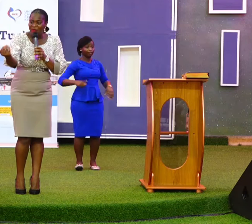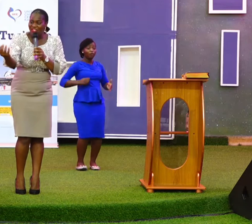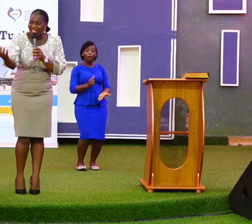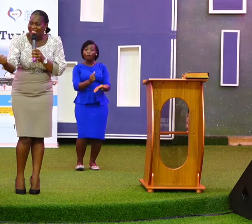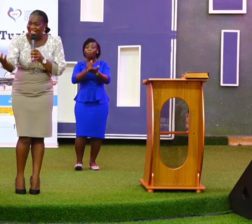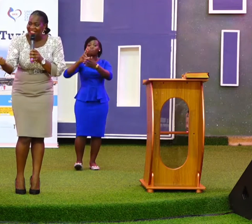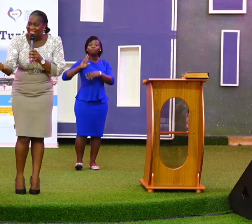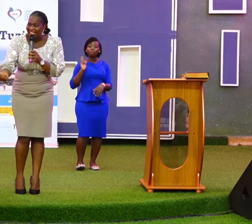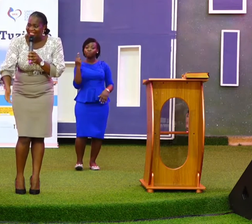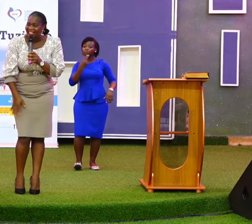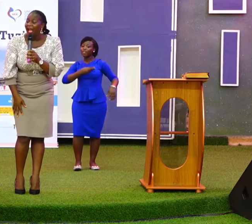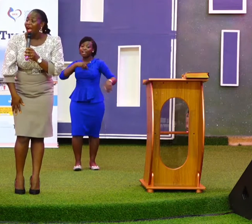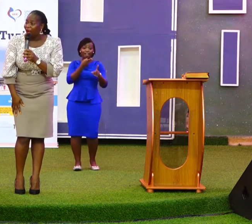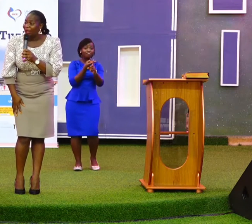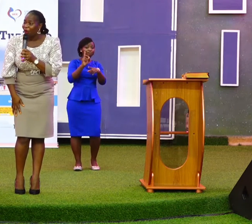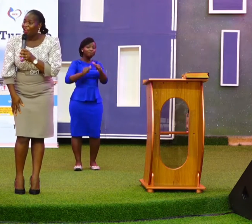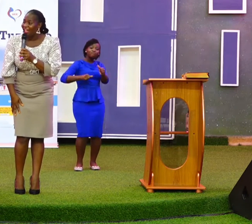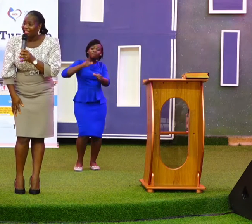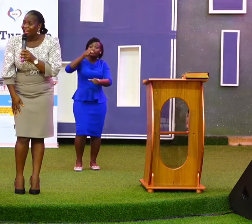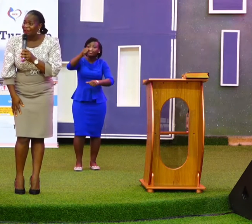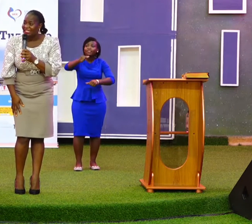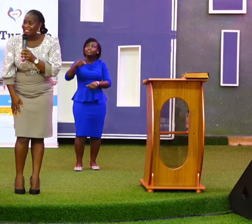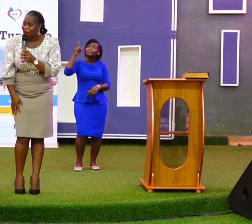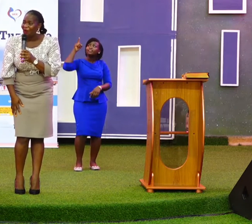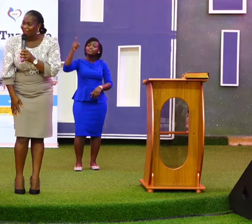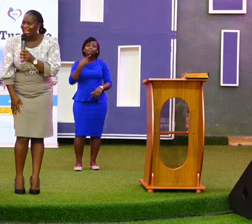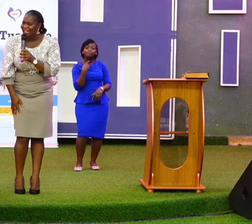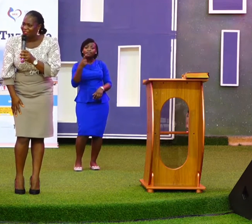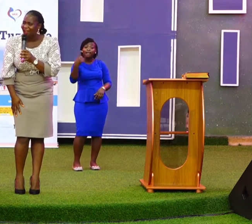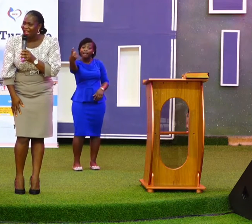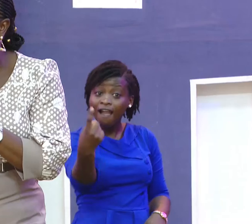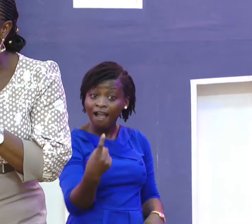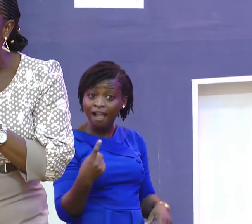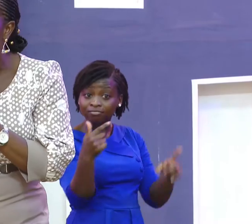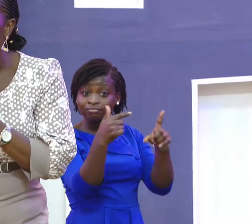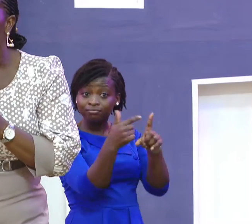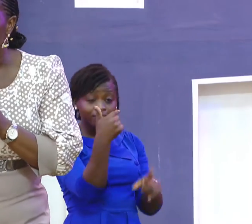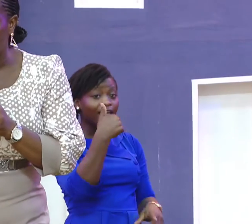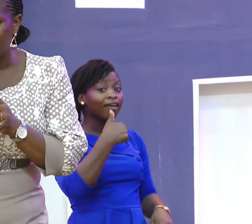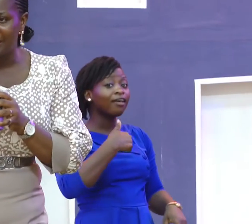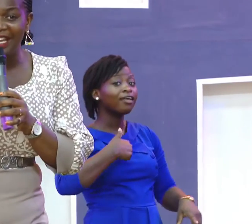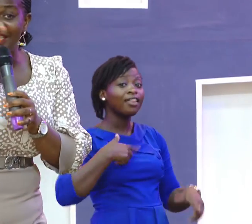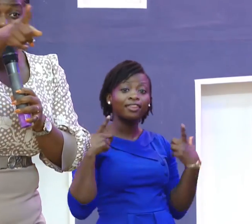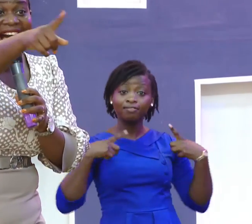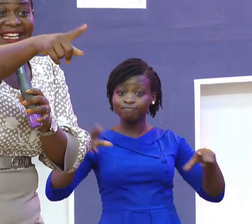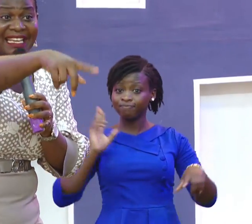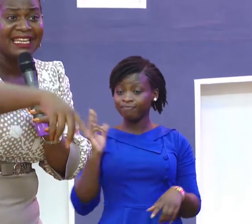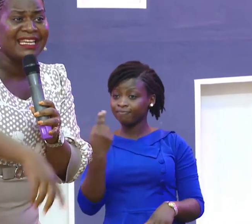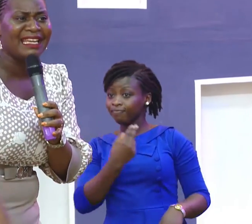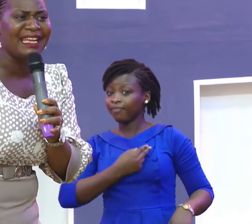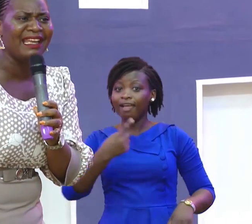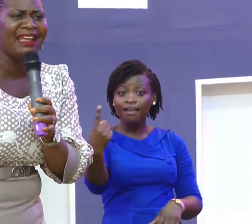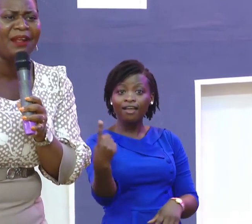Agamba muche chendi Aba koenda bazito weledwa Tukende